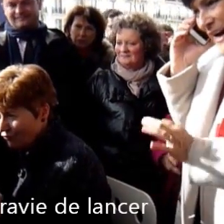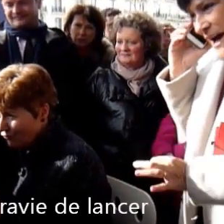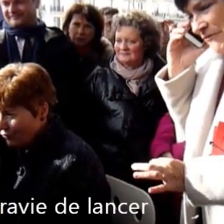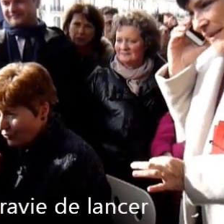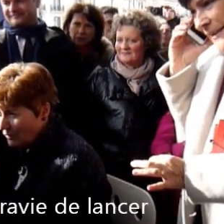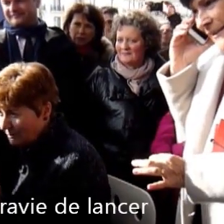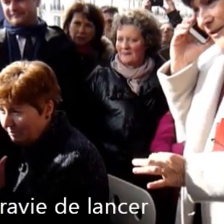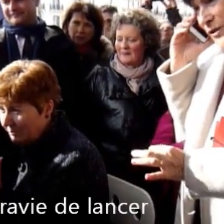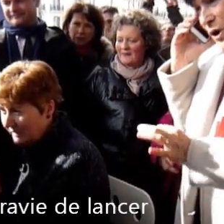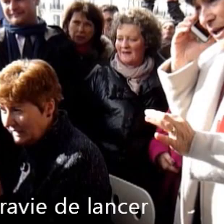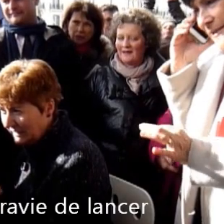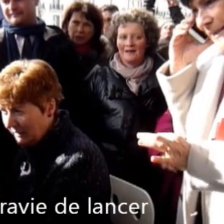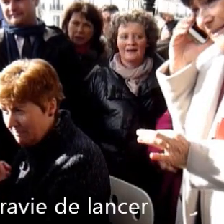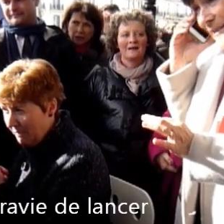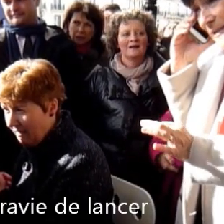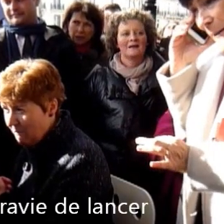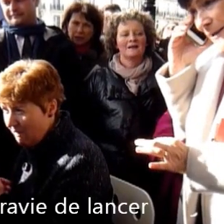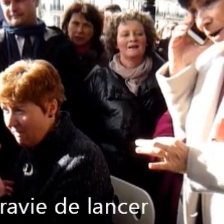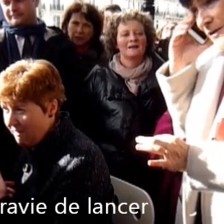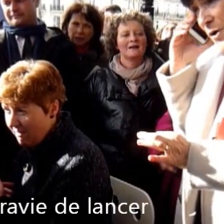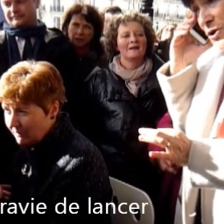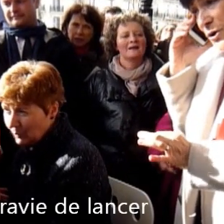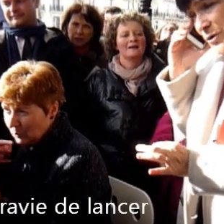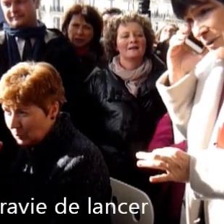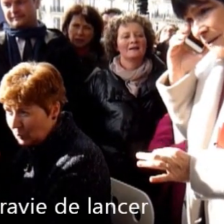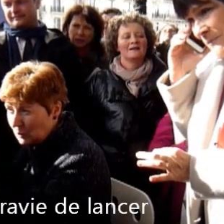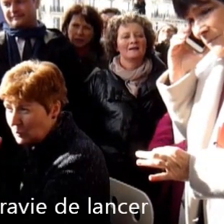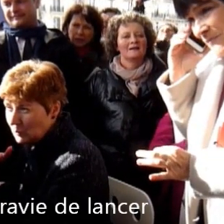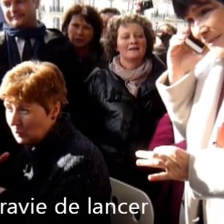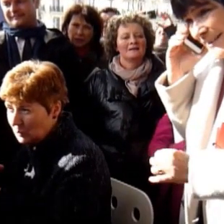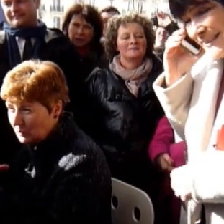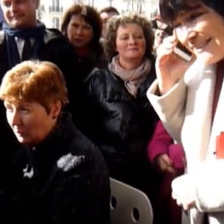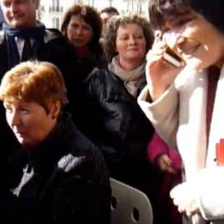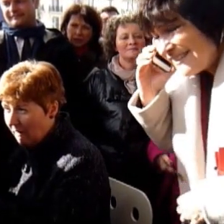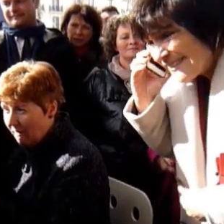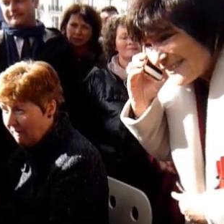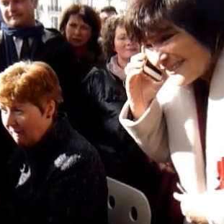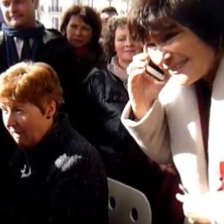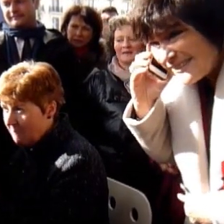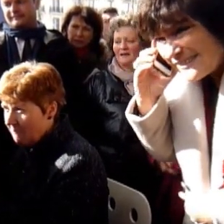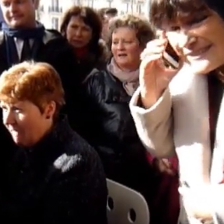Je suis ravie de lancer cette expérience aujourd'hui.